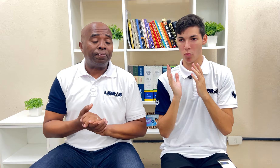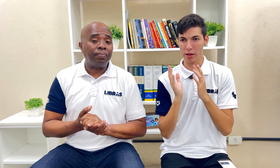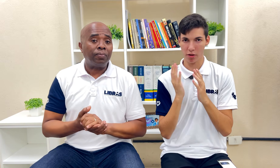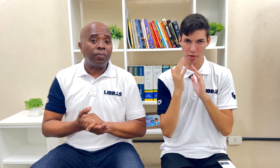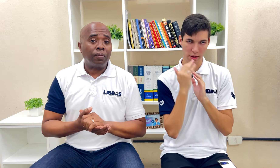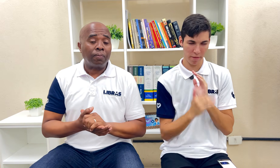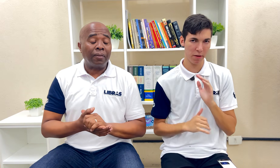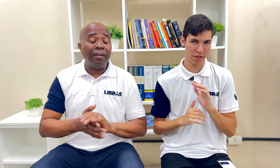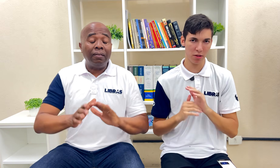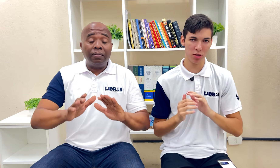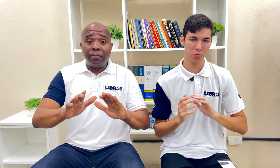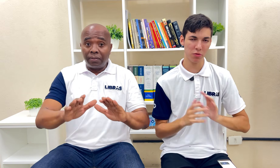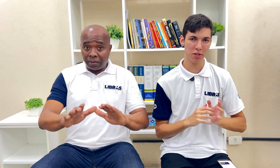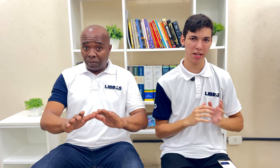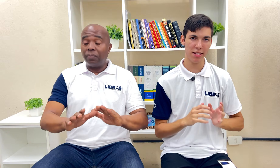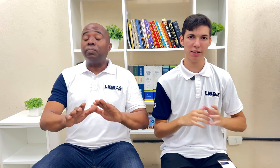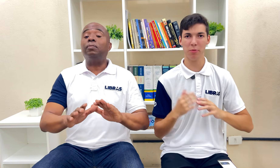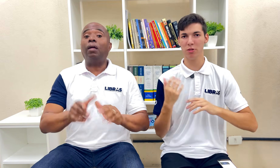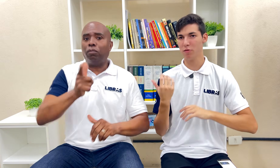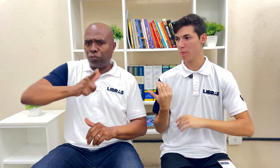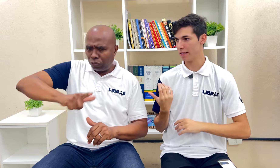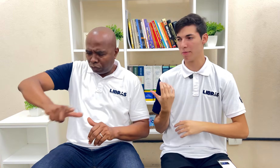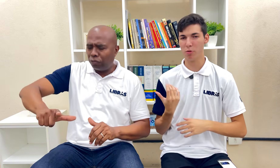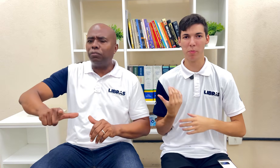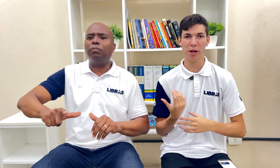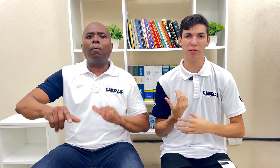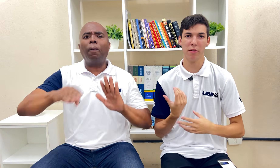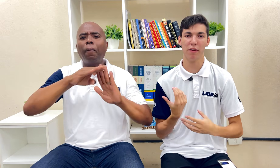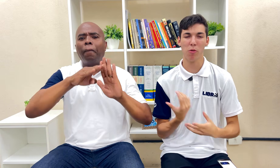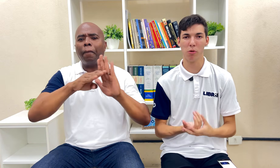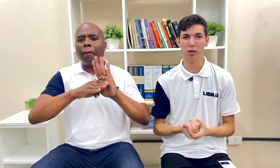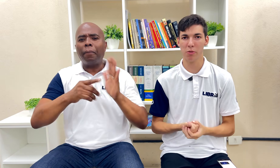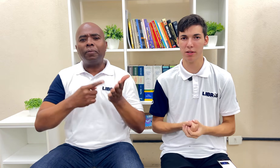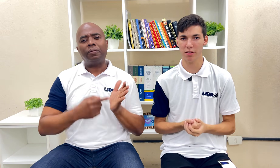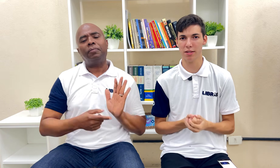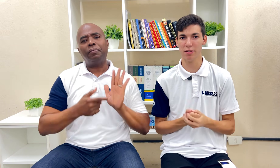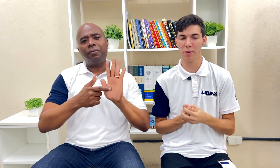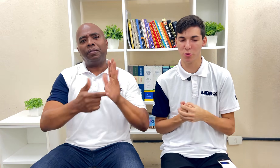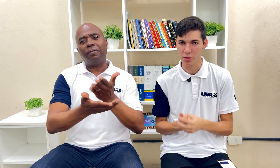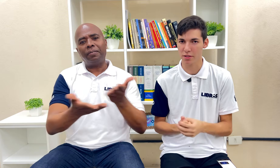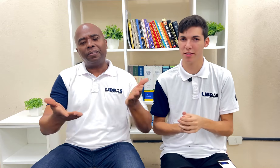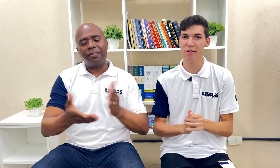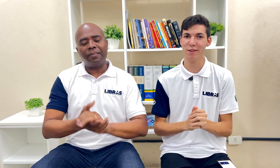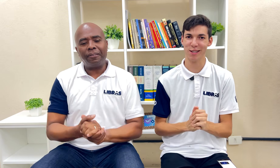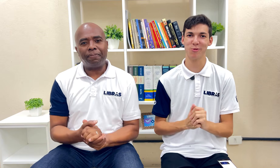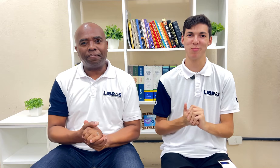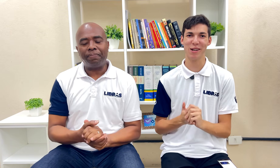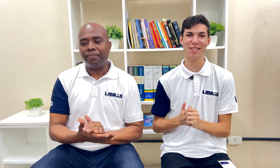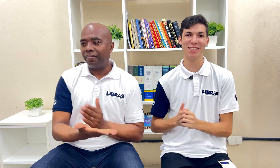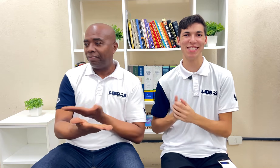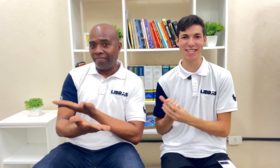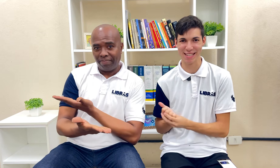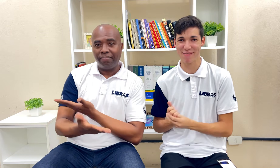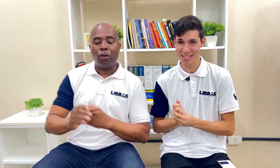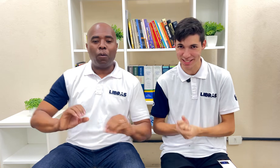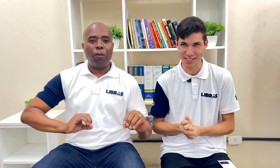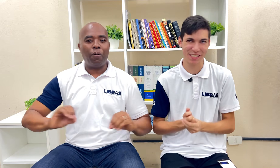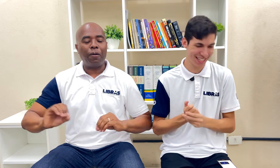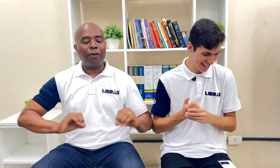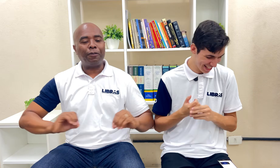Então vou revisar os tópicos com vocês e aí depois eu vou passar para o obreiro também falar um pouco da importância das expressões faciais e corporais, que ele tem bastante. Então